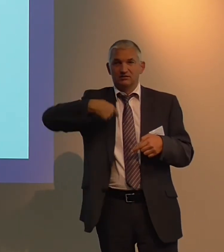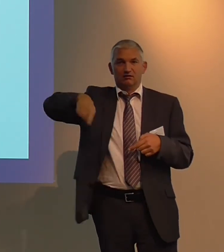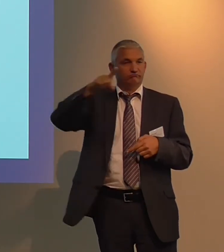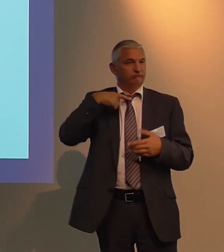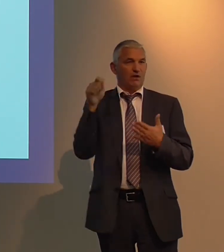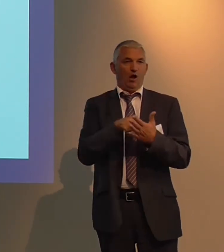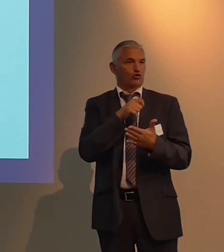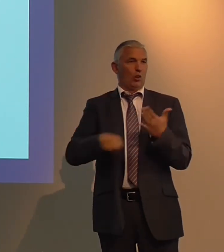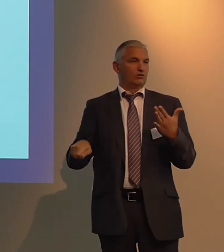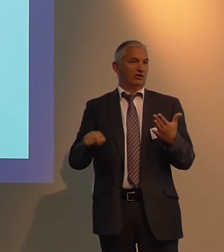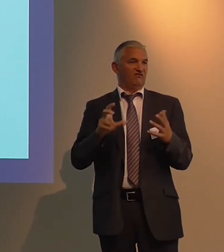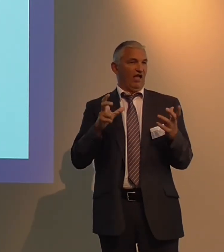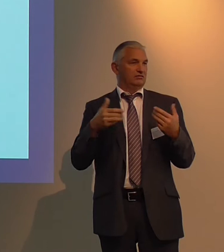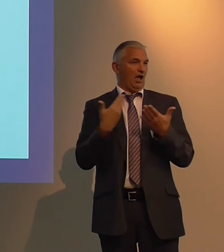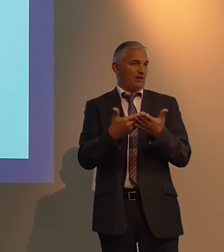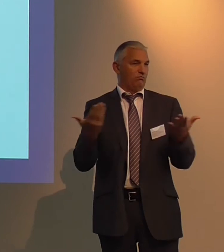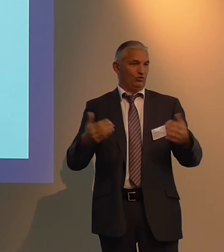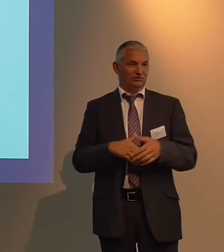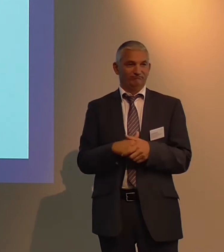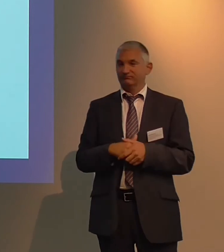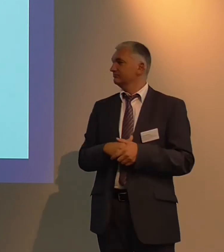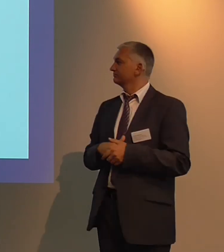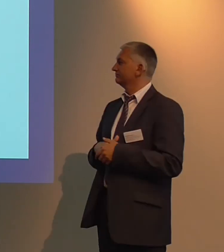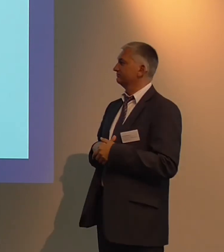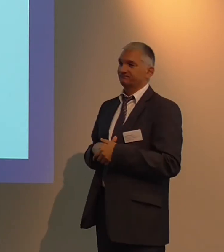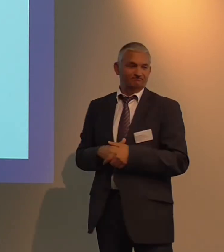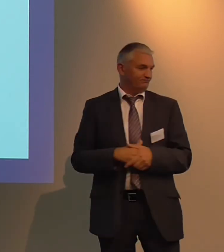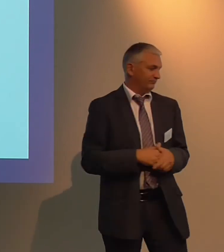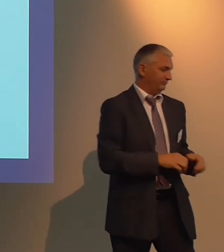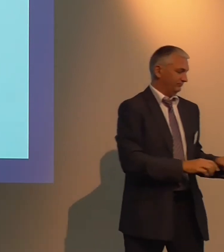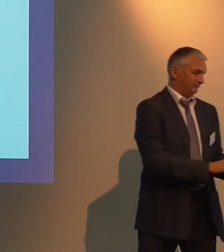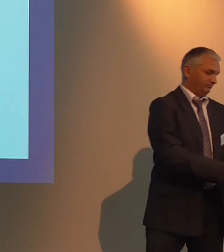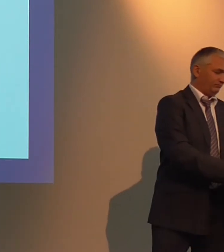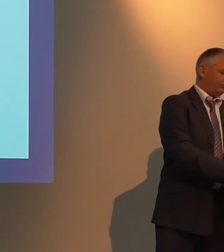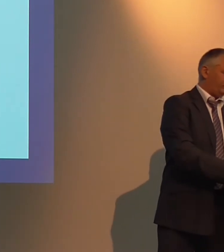weiterzuführen. Und insofern sind wir dann von den Fernsehangeboten ausgeschlossen worden.